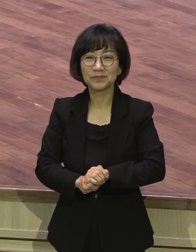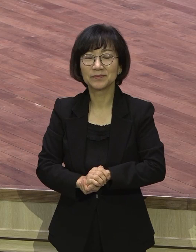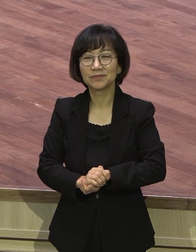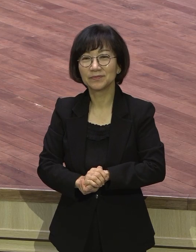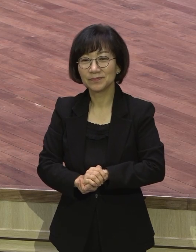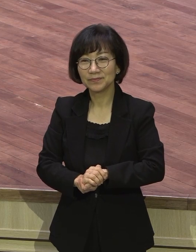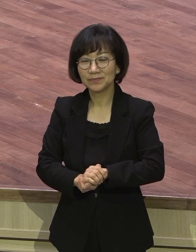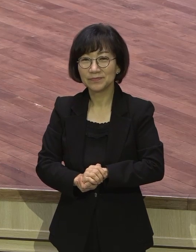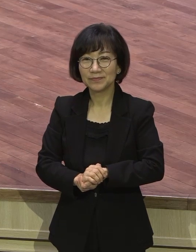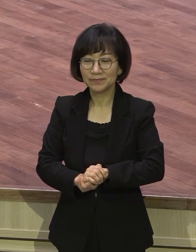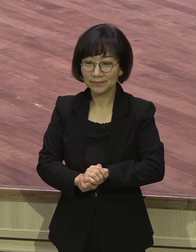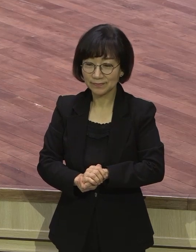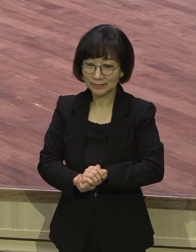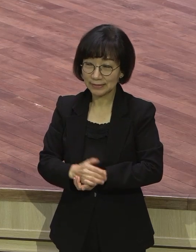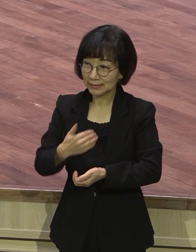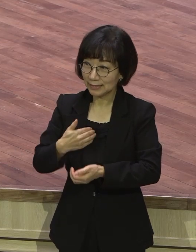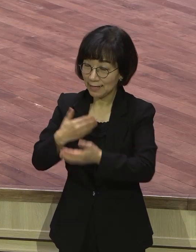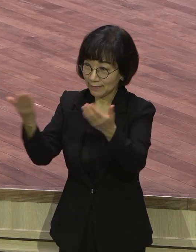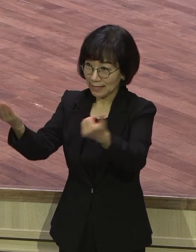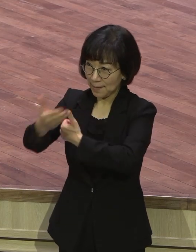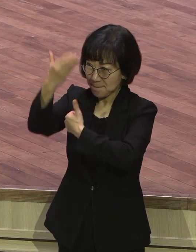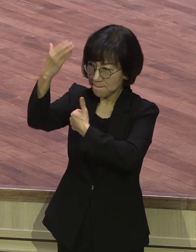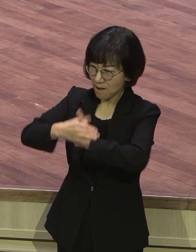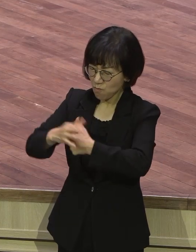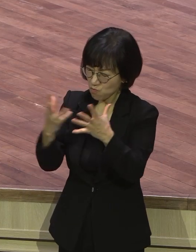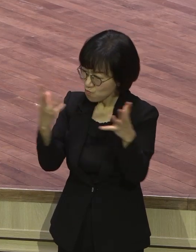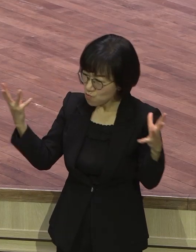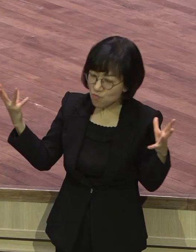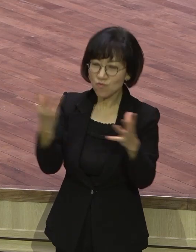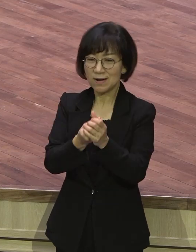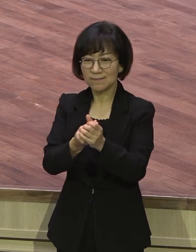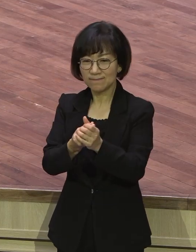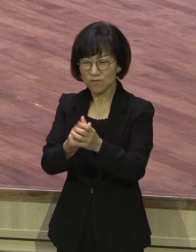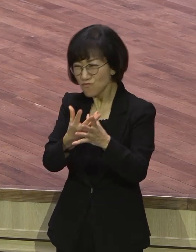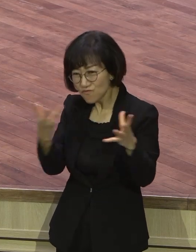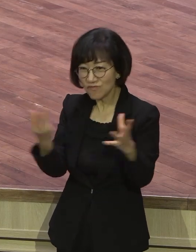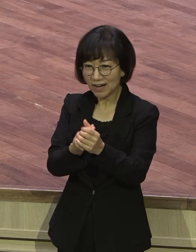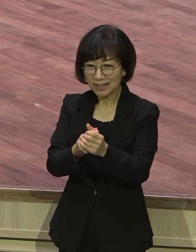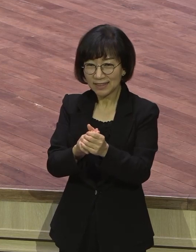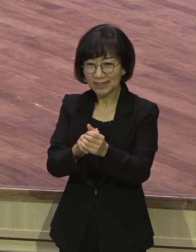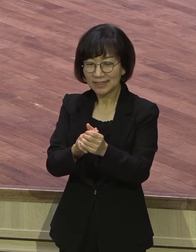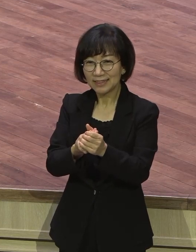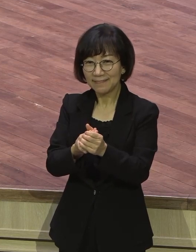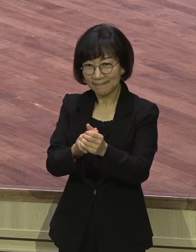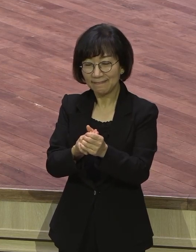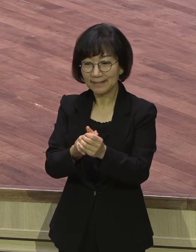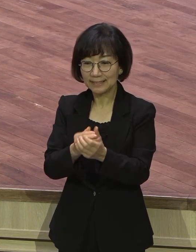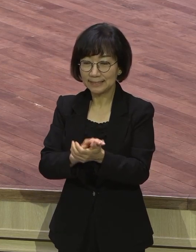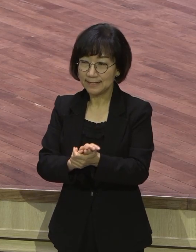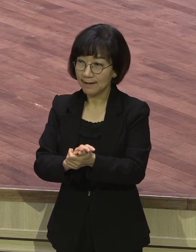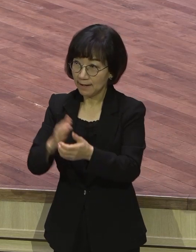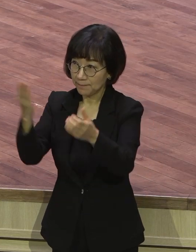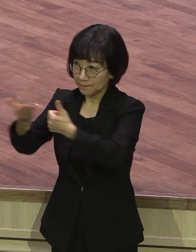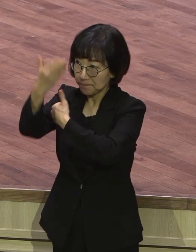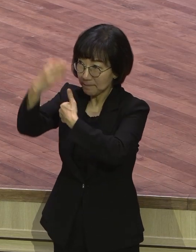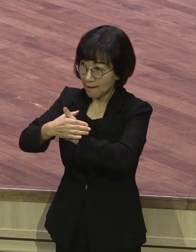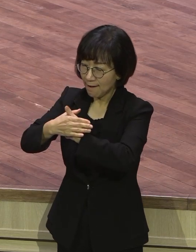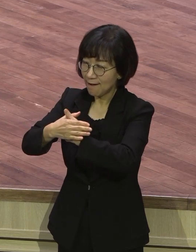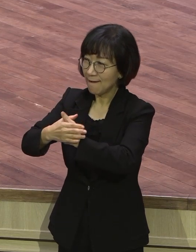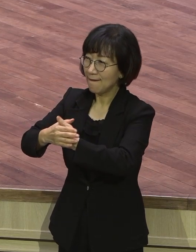내게 주어진 사명의 완주자가 되어있다 그 직분 주신 것에다 하나님 앞에 최선을 제가